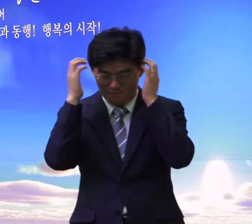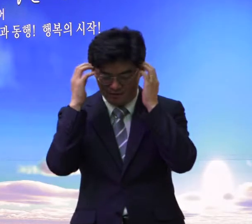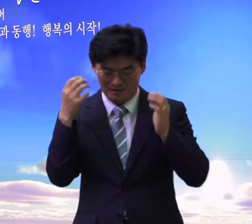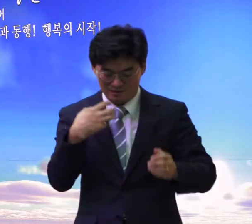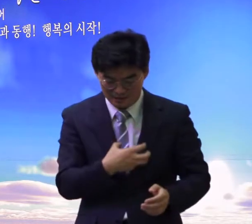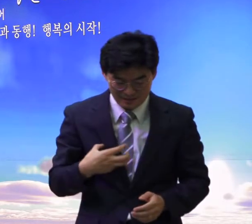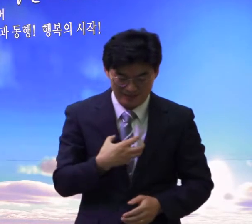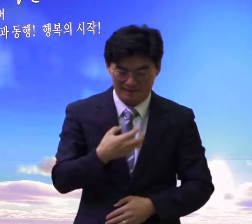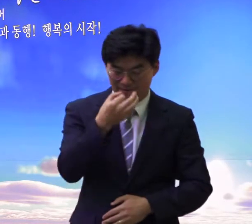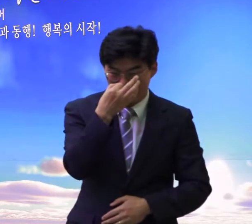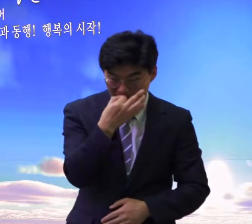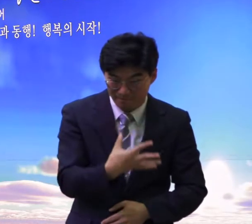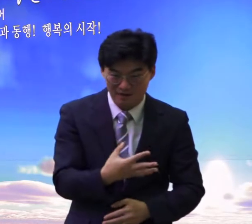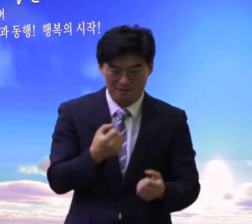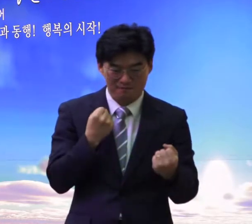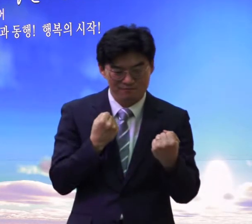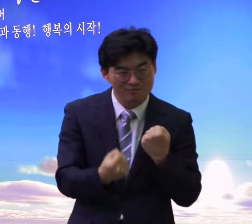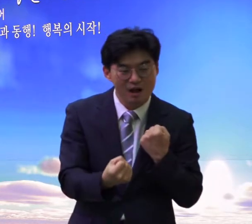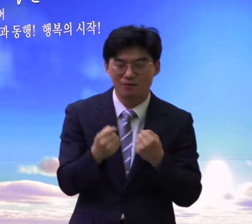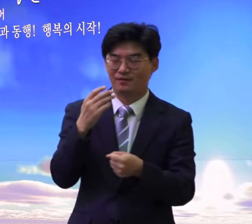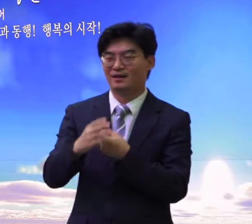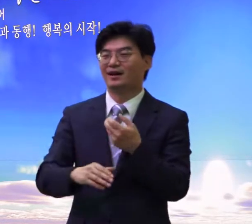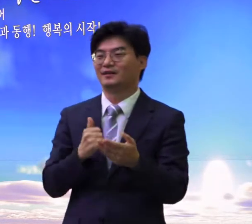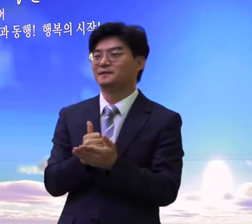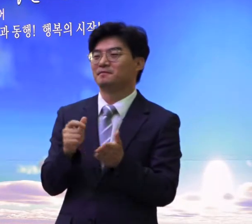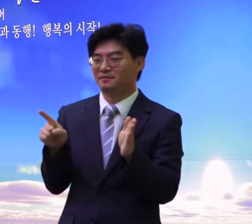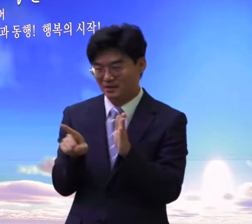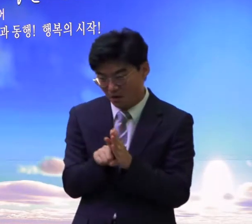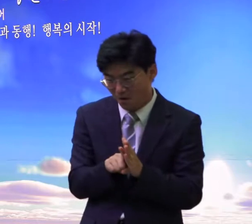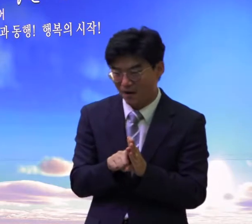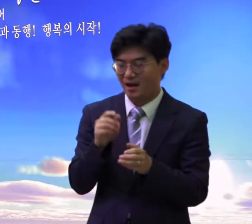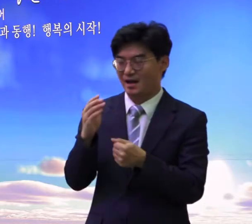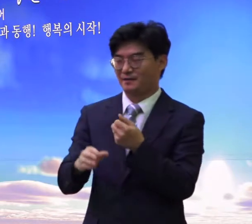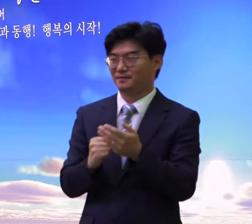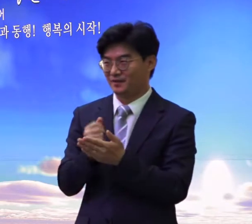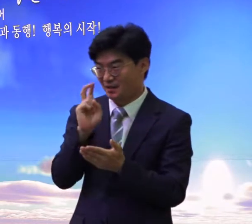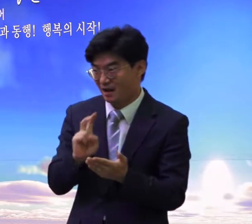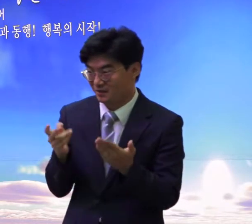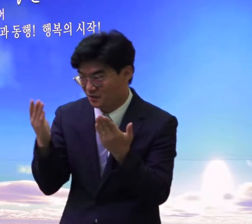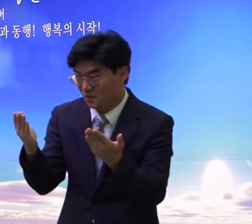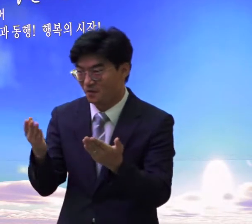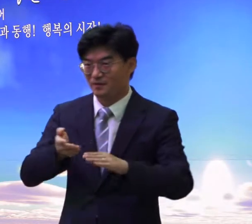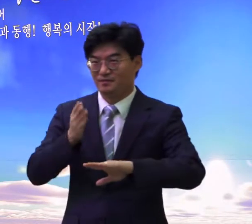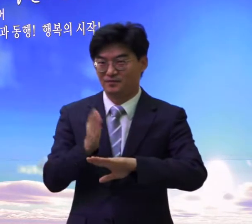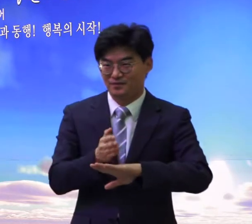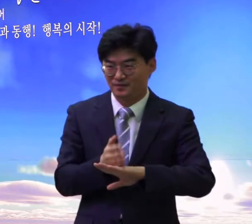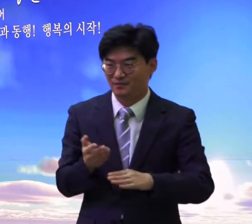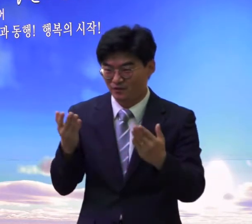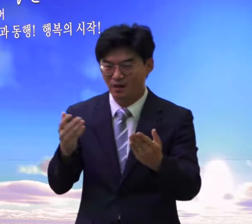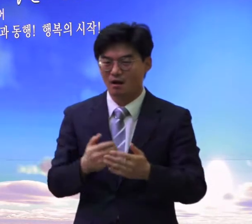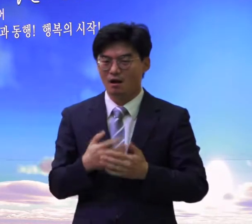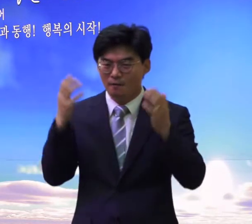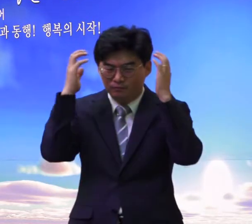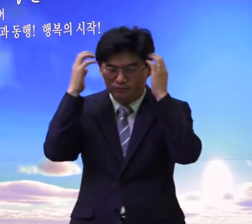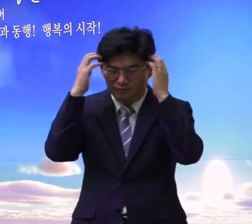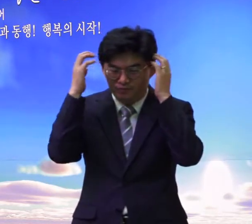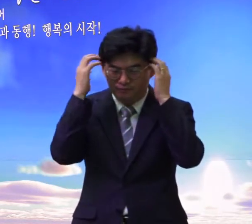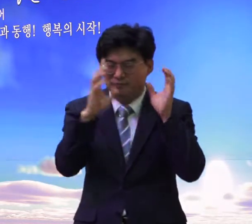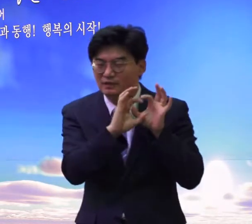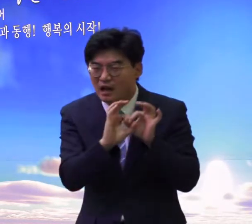언제나 한결같이 하나님을 신뢰하고 하나님을 찬양하고 하나님께 감사하는 그런 깊이 있고 위대한